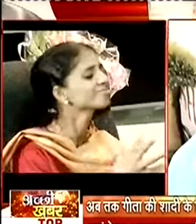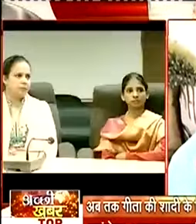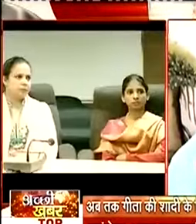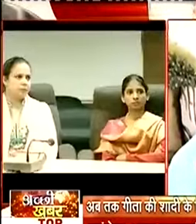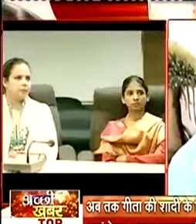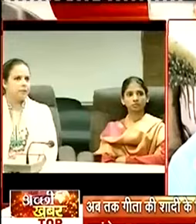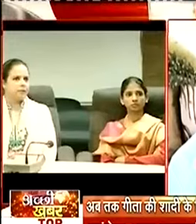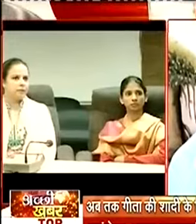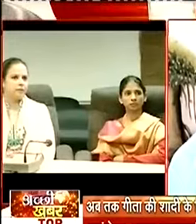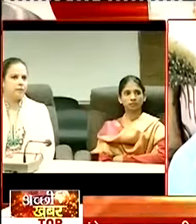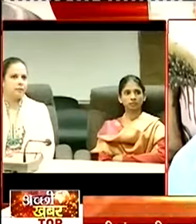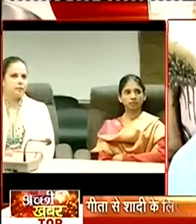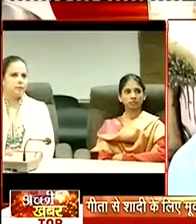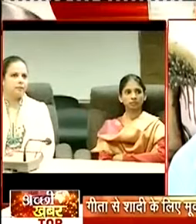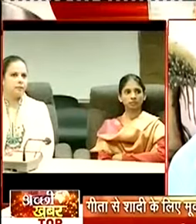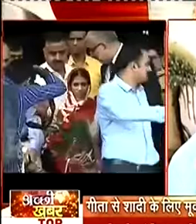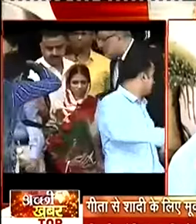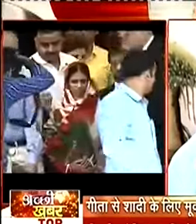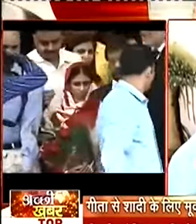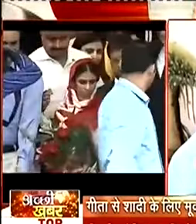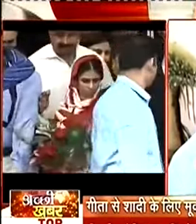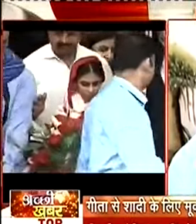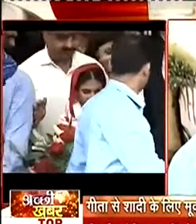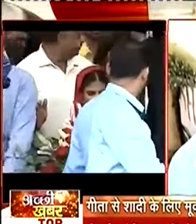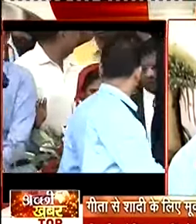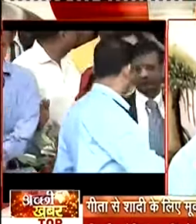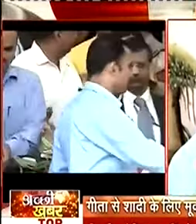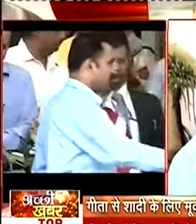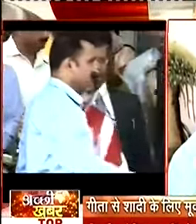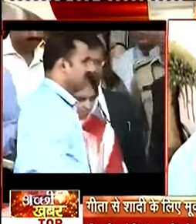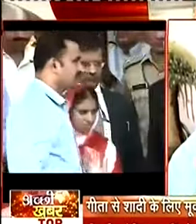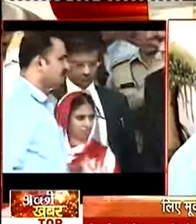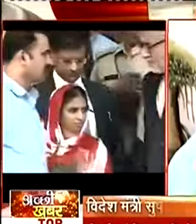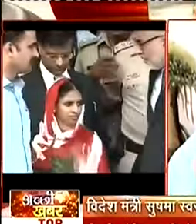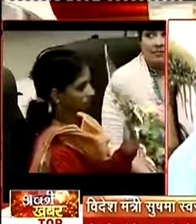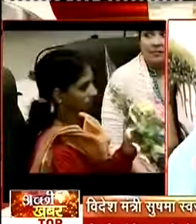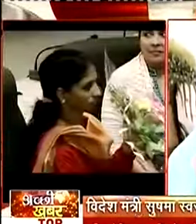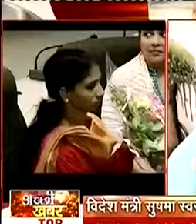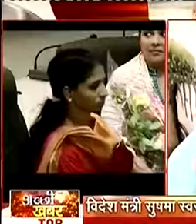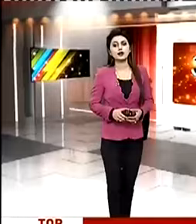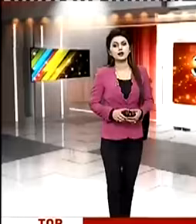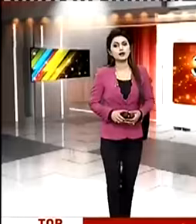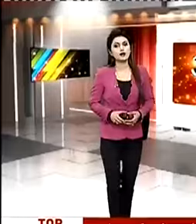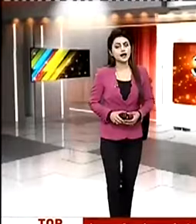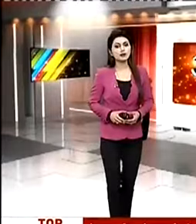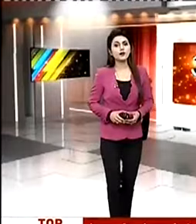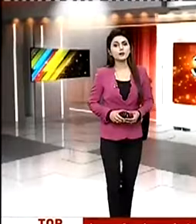सही चलते रहे और उनकी शादी उनके बाल बच्चे और परिवार बच जाए वही बहुत अच्छा। और आमतौर